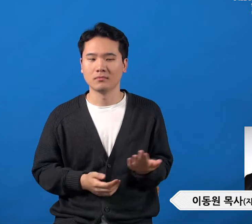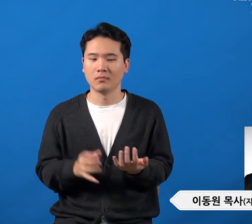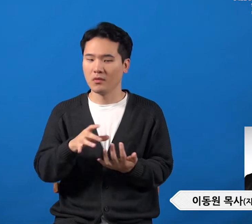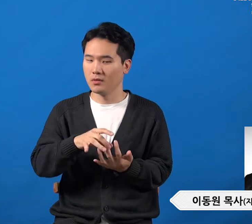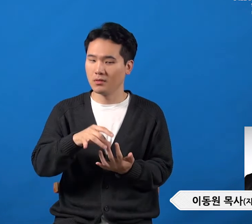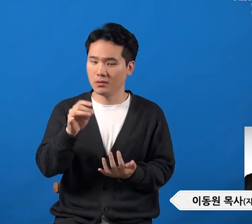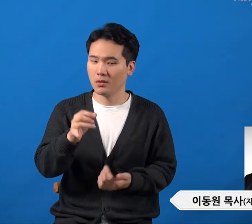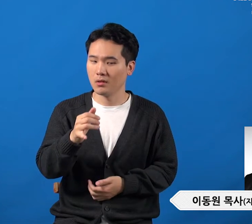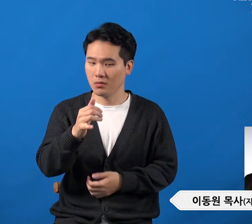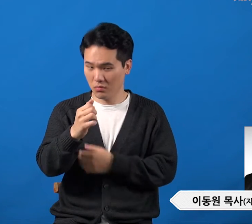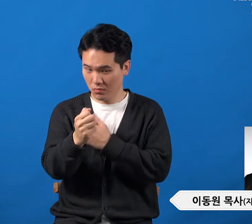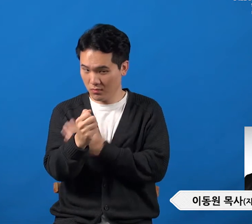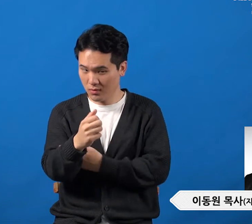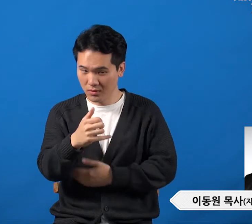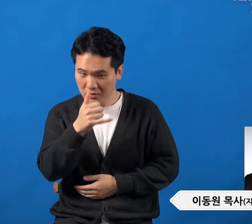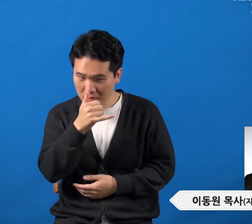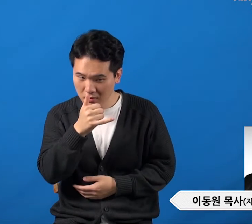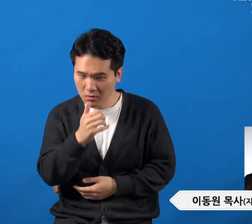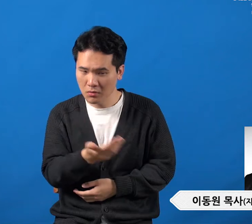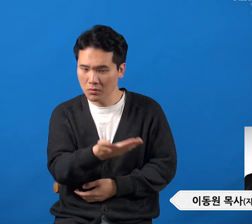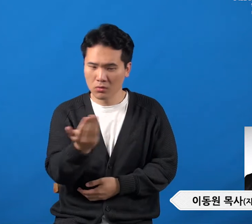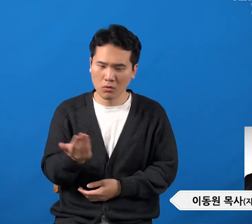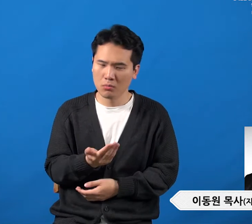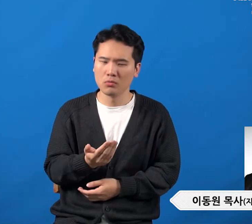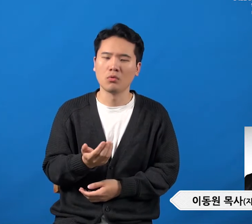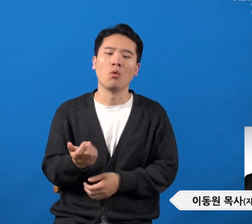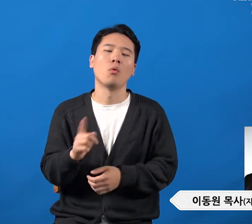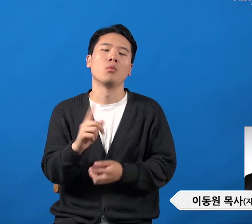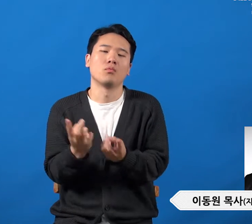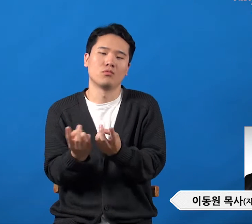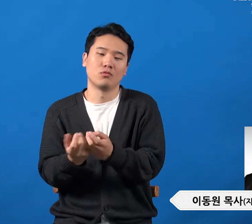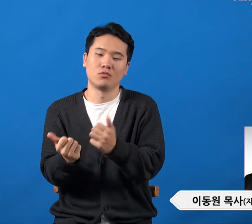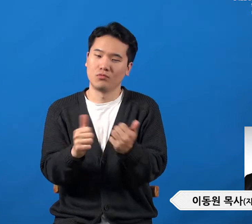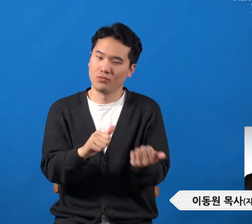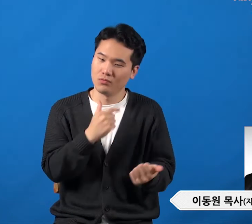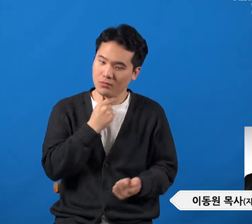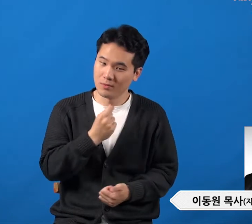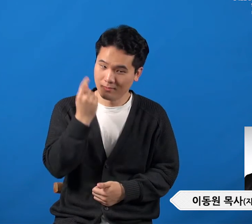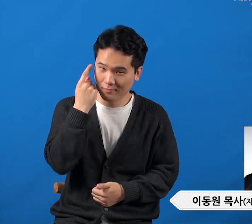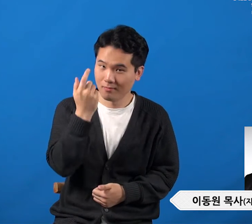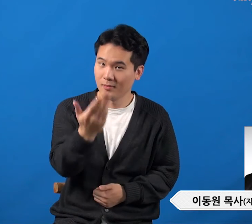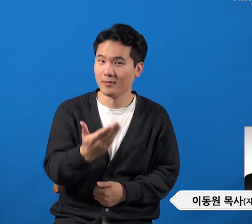여러분은 선택할 수 있다면 여러분의 죽음을 어떻게 맞이하고 싶으세요?